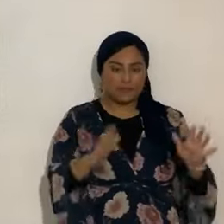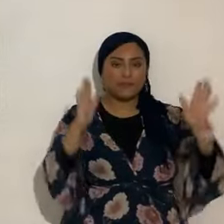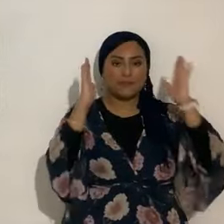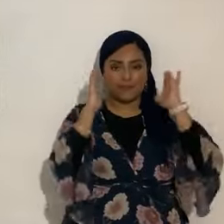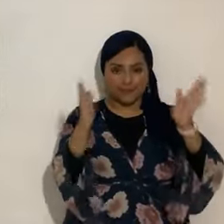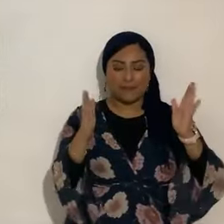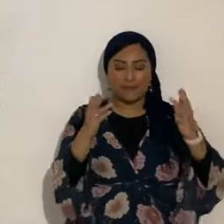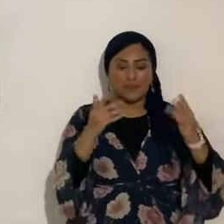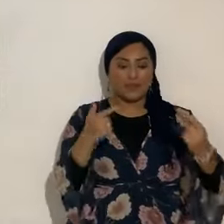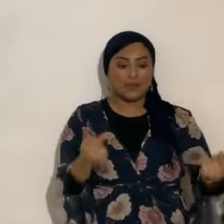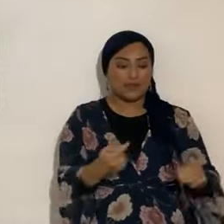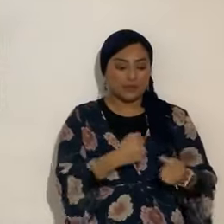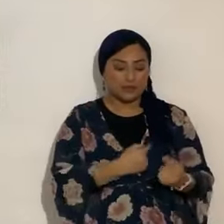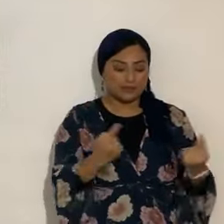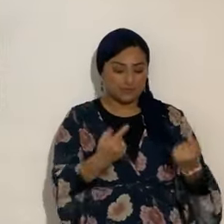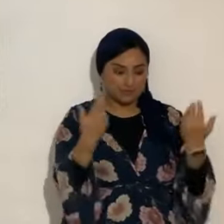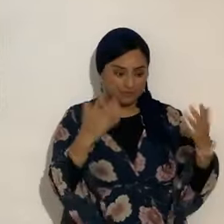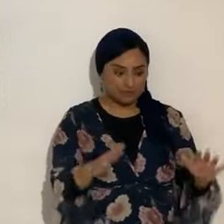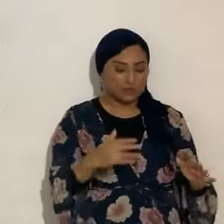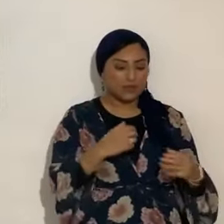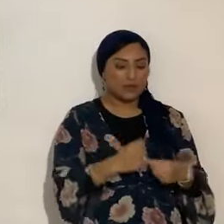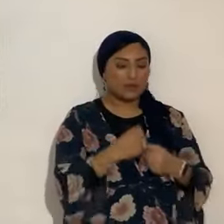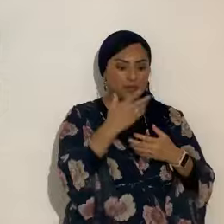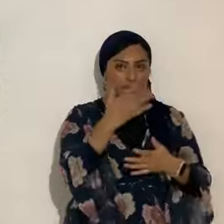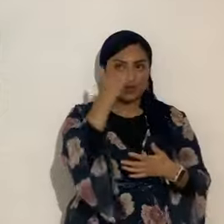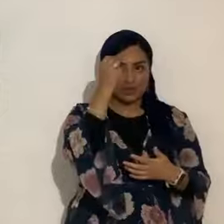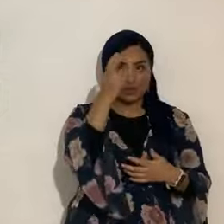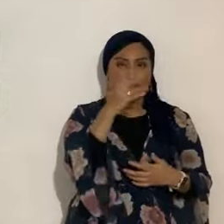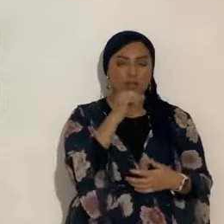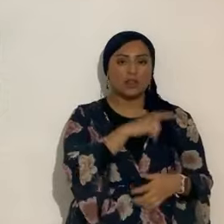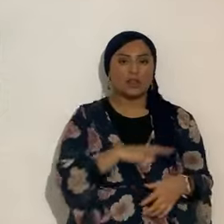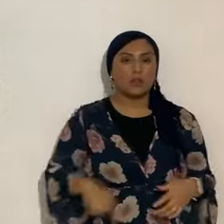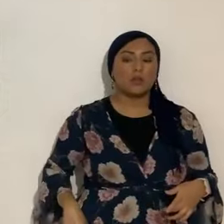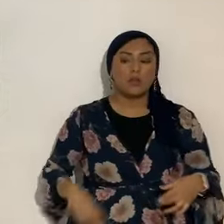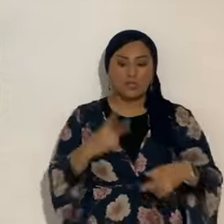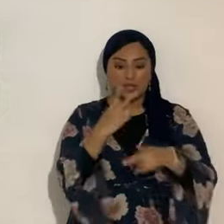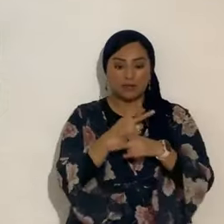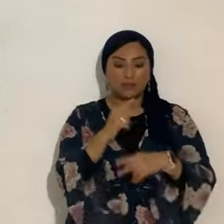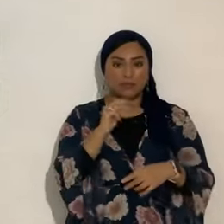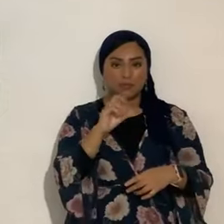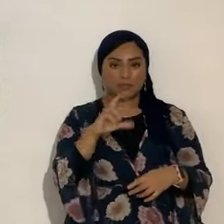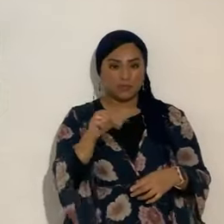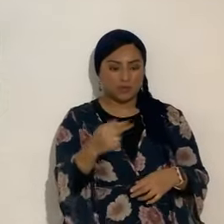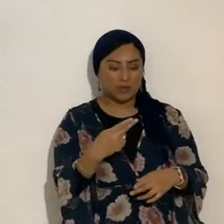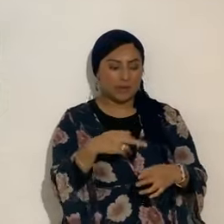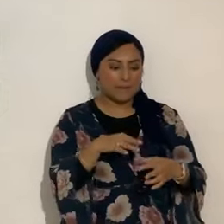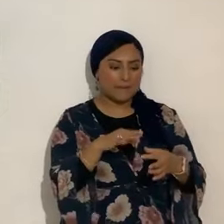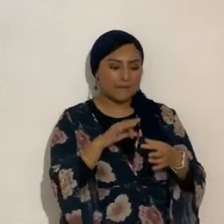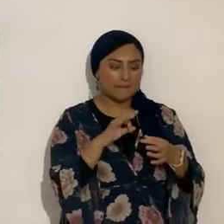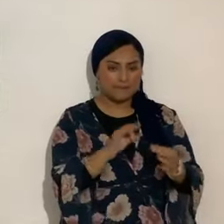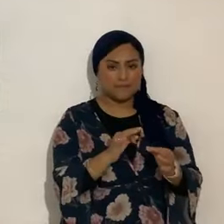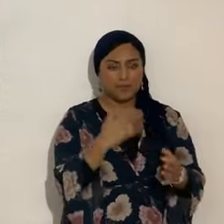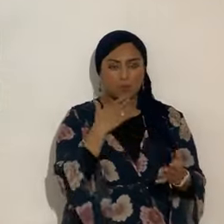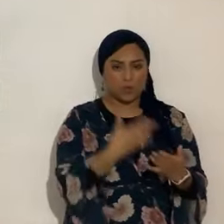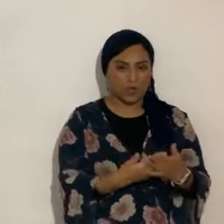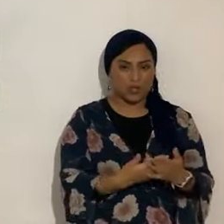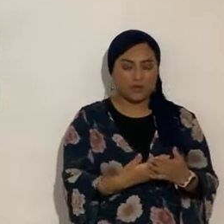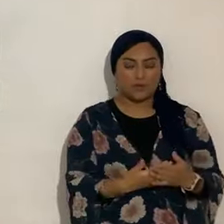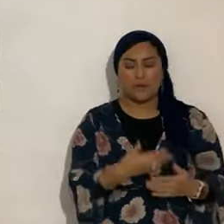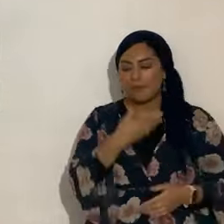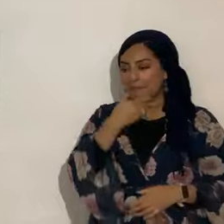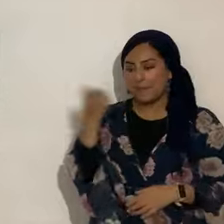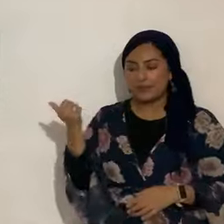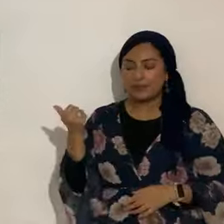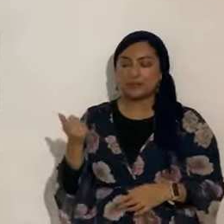lección. Se apartó de sus pecados, confesó que Yahshua es el Señor y ha guardado la Torah perfectamente, o cuando menos, nadie perfectamente, pero sí lo mejor.